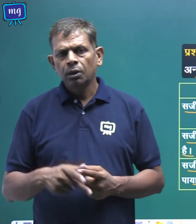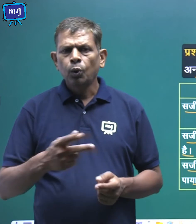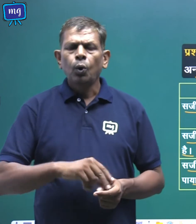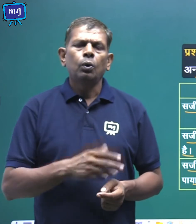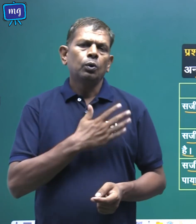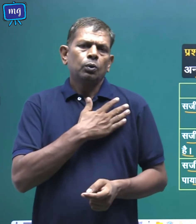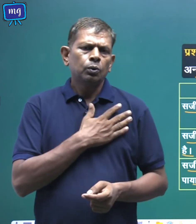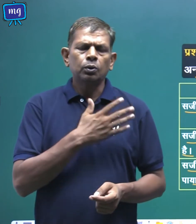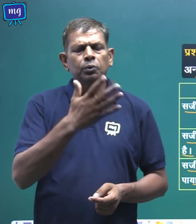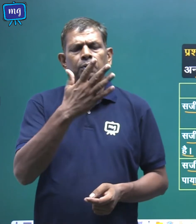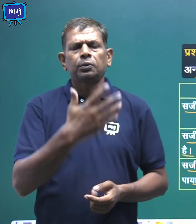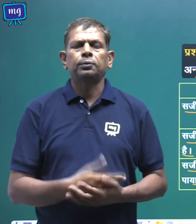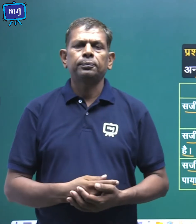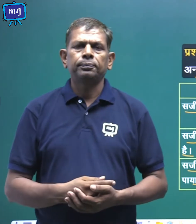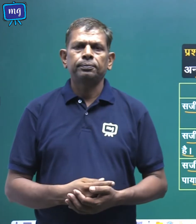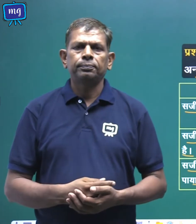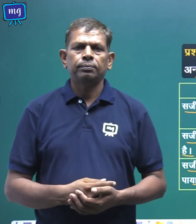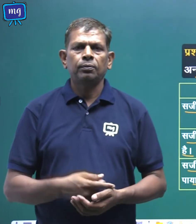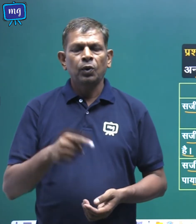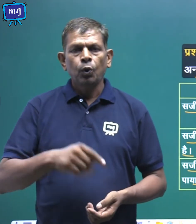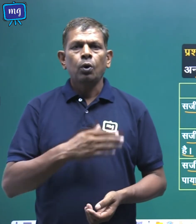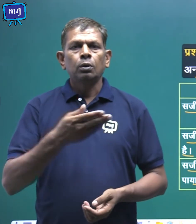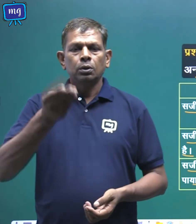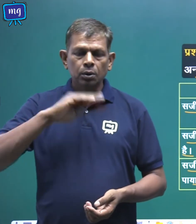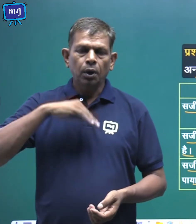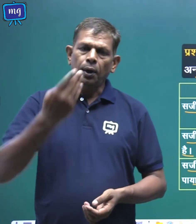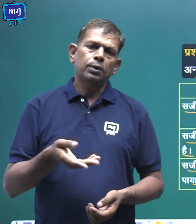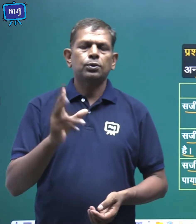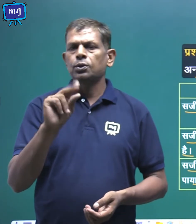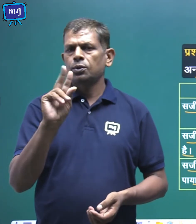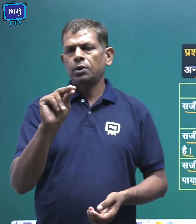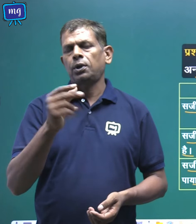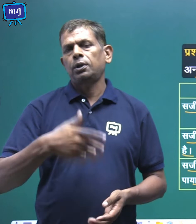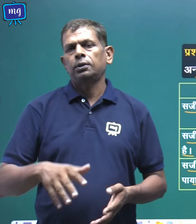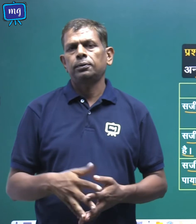वो निर्जीव होती हैं, वो सांस नहीं लेती।